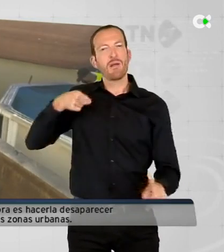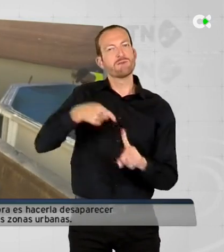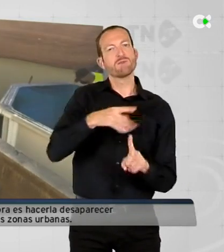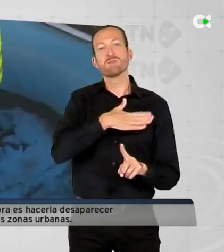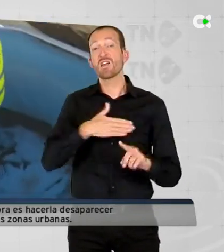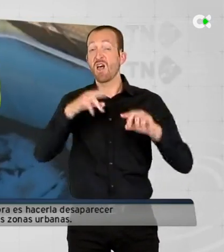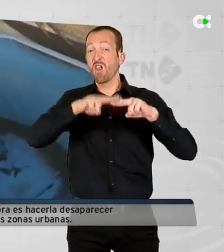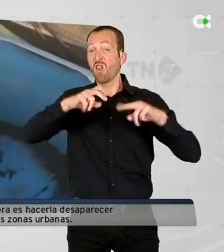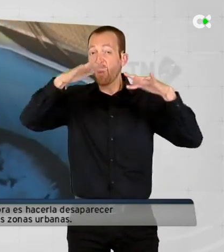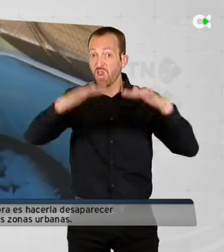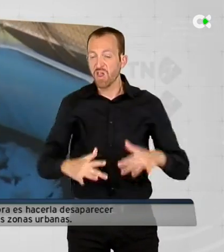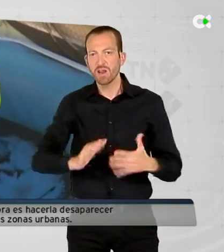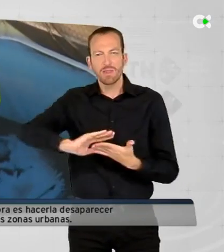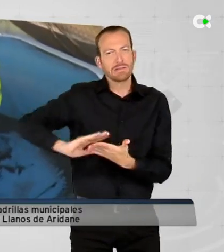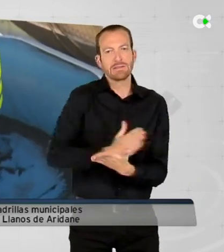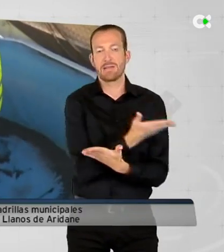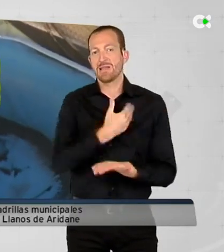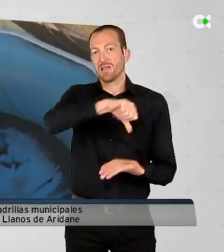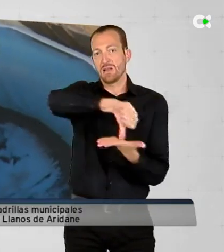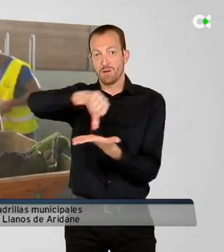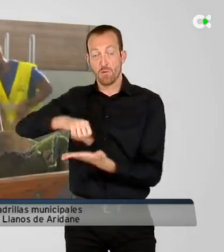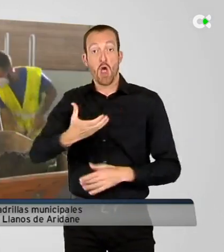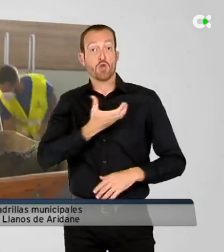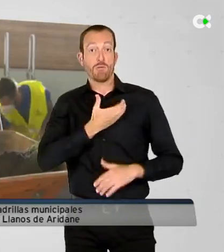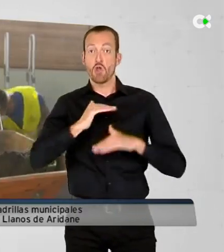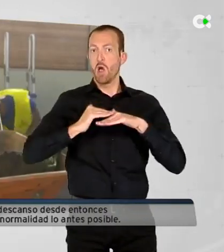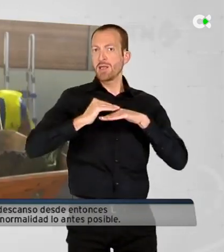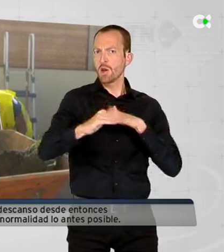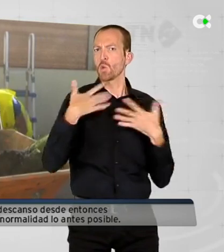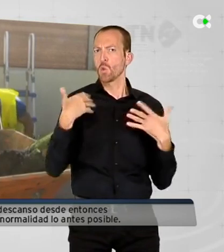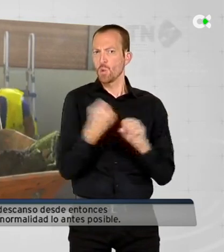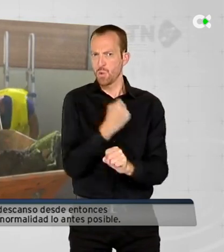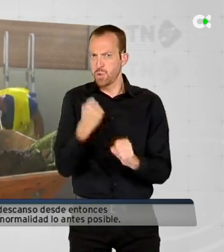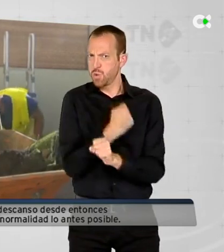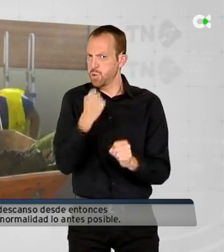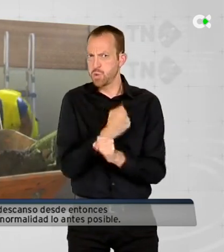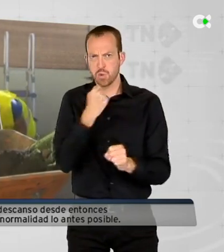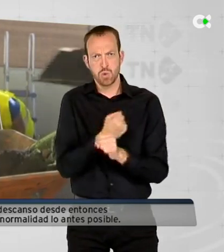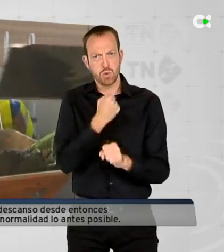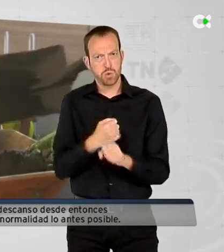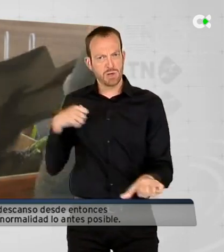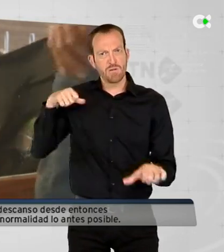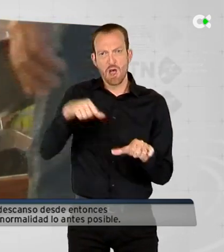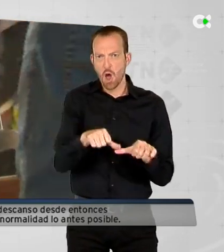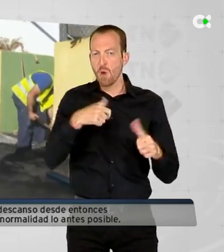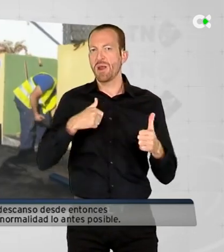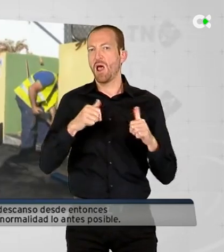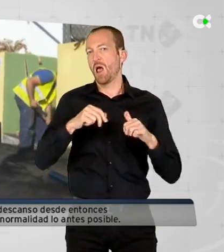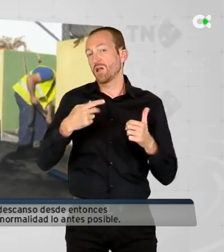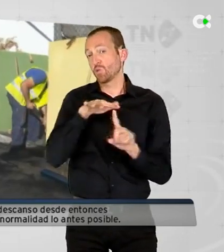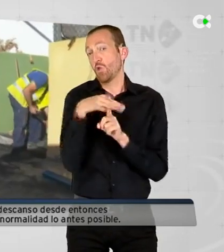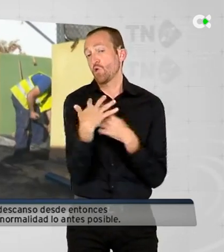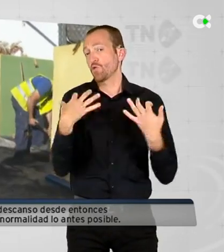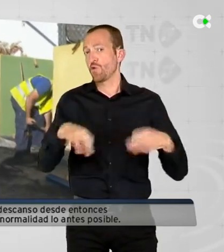desaparecer de las zonas urbanas. Las cuadrillas municipales en los llanos de Aridane trabajan sin descanso para volver a la